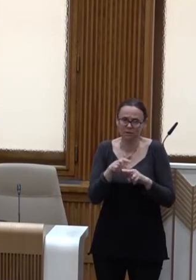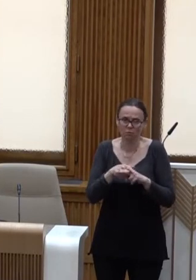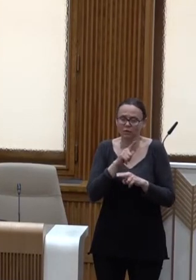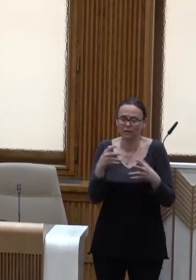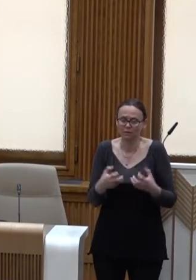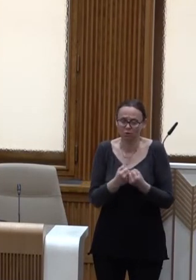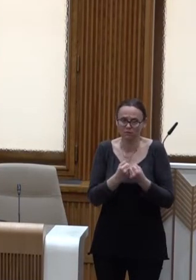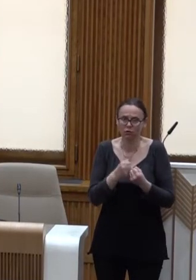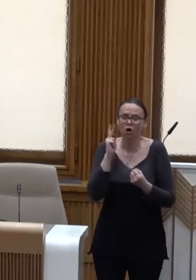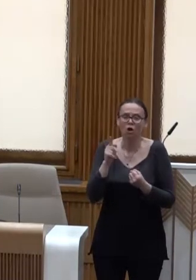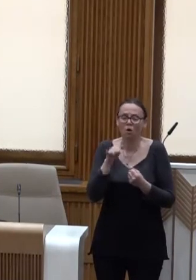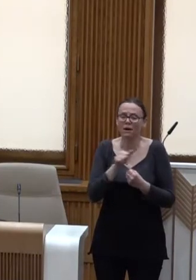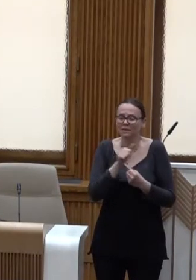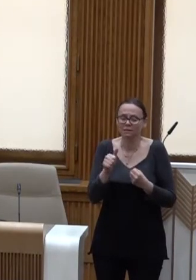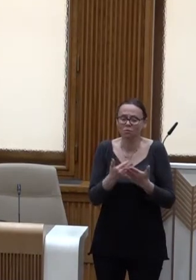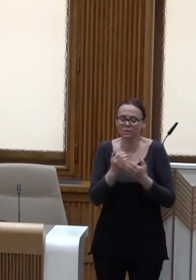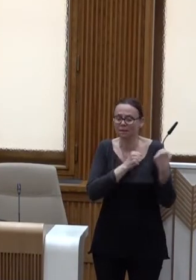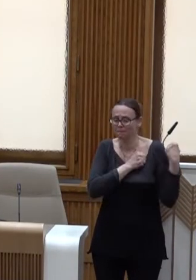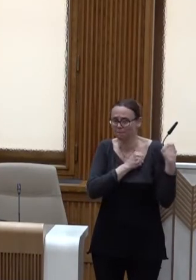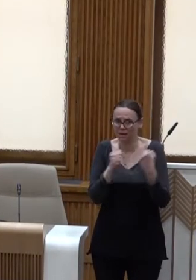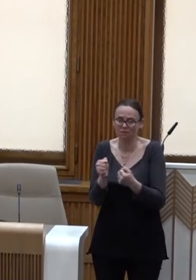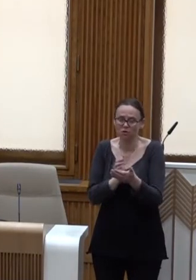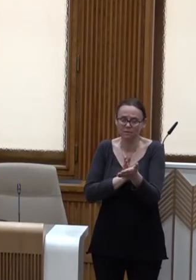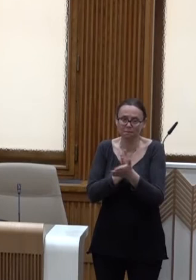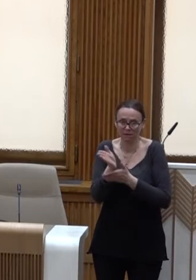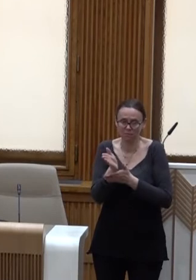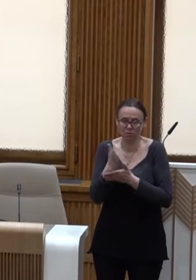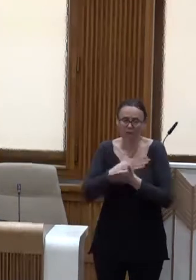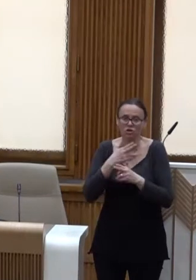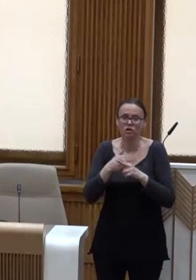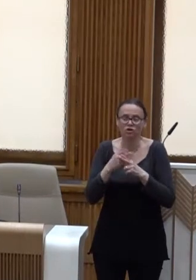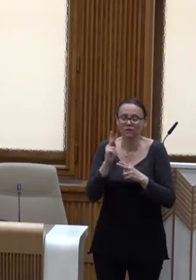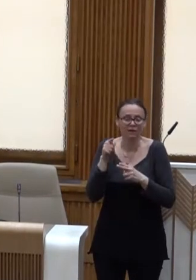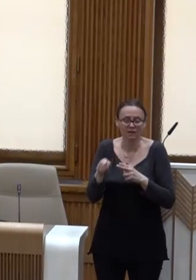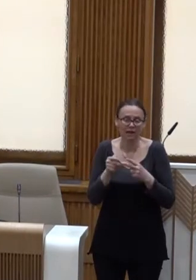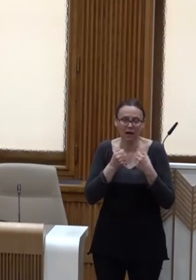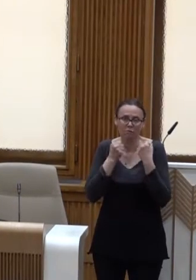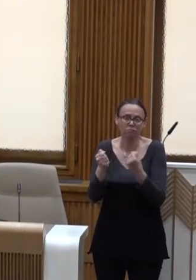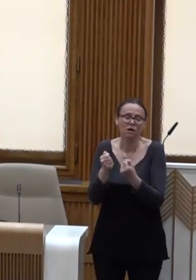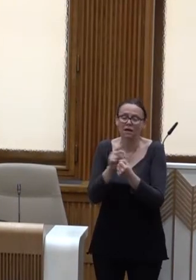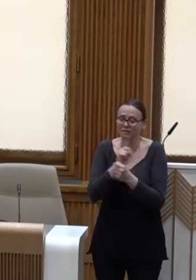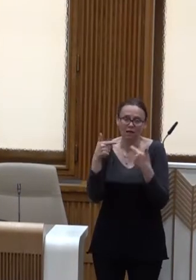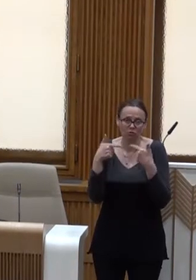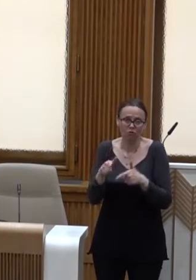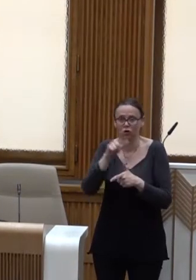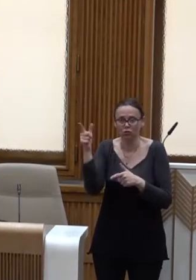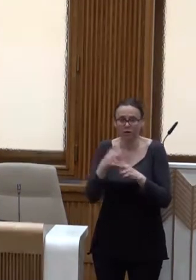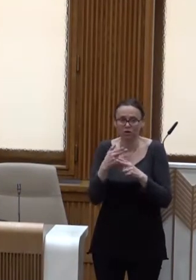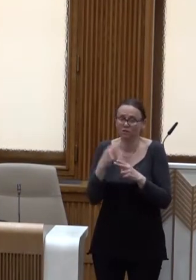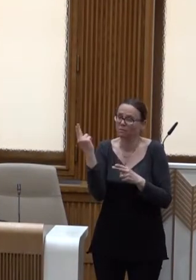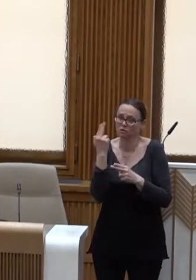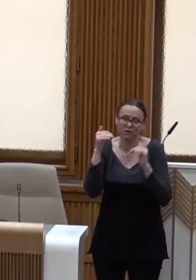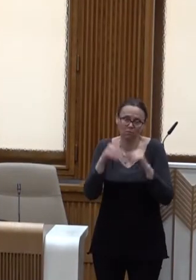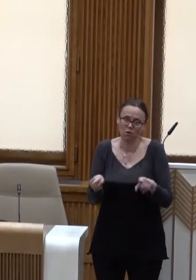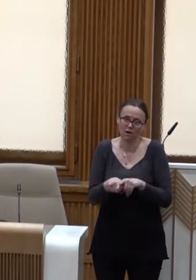gre pa za tranzit v druge države, ki tega tranzita ne dovoljujejo, pa Slovenija nima nobene druge izbire, kot da uvede